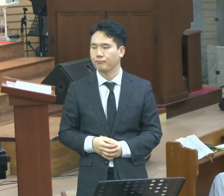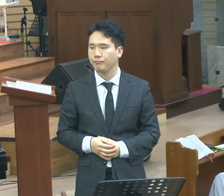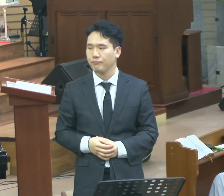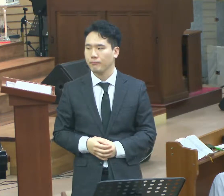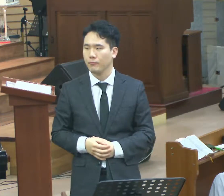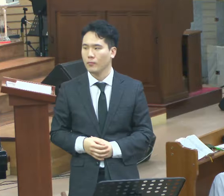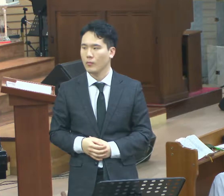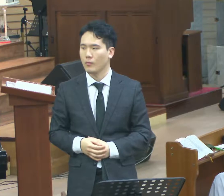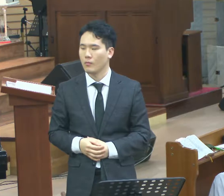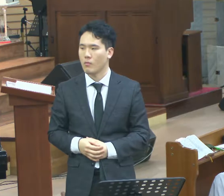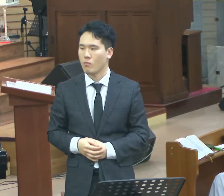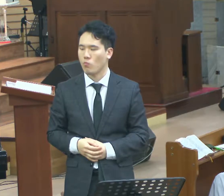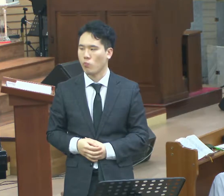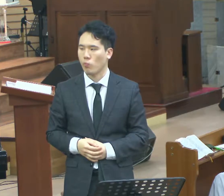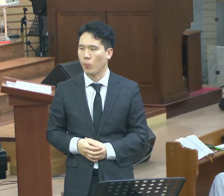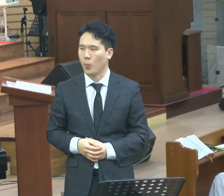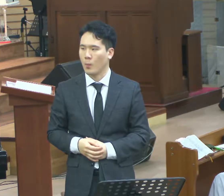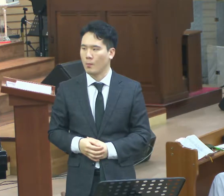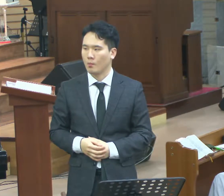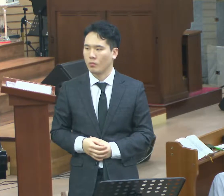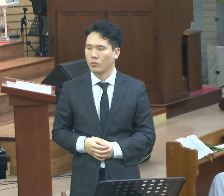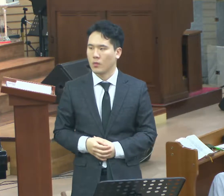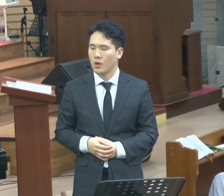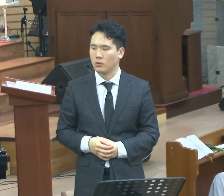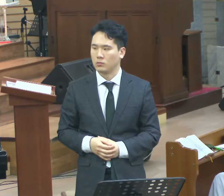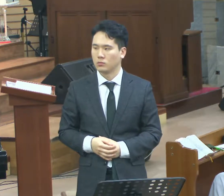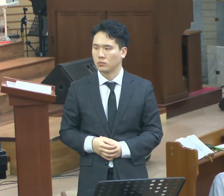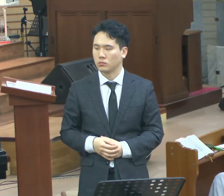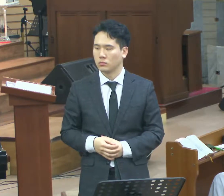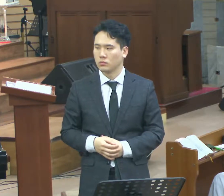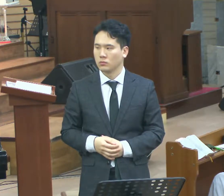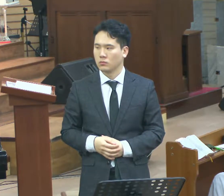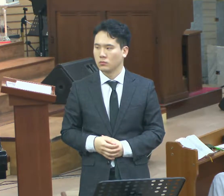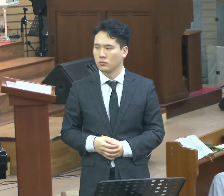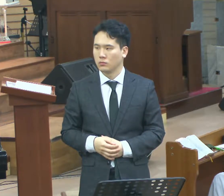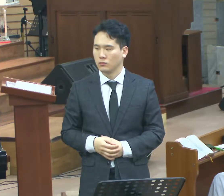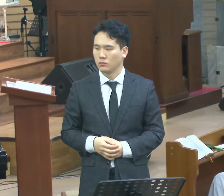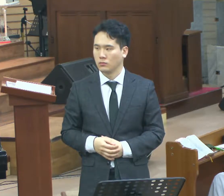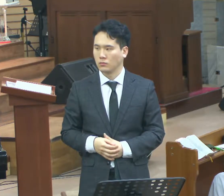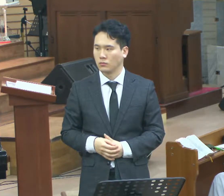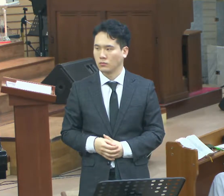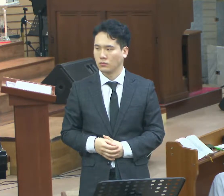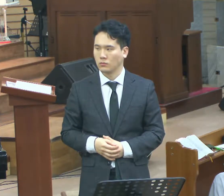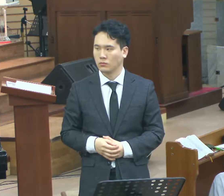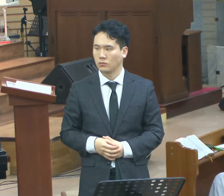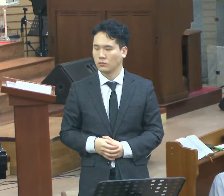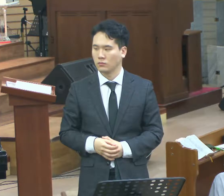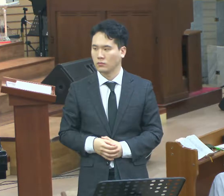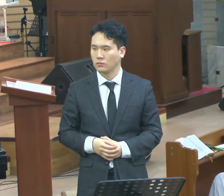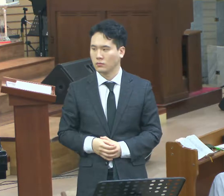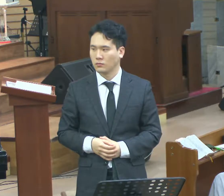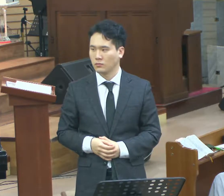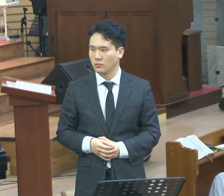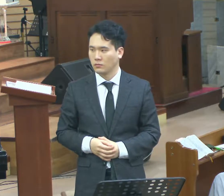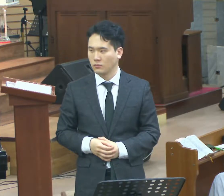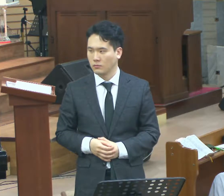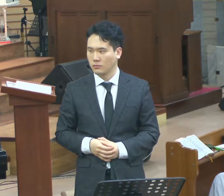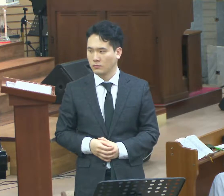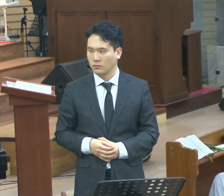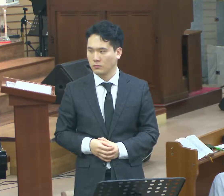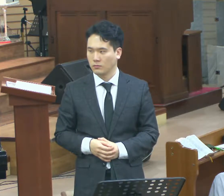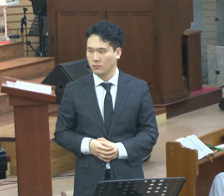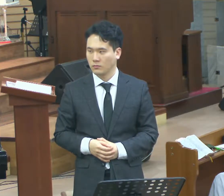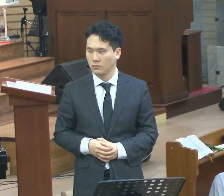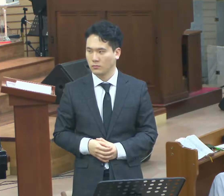현실에서는 이게 말도 안 되는 일이 벌어졌음에도 불구하고 법조문이 그것을 정확하게 진단하고 하기에는 너무나 어렵다는